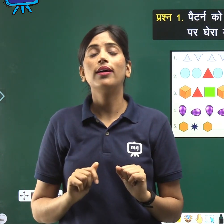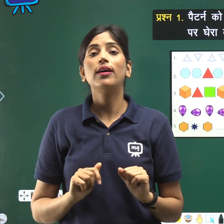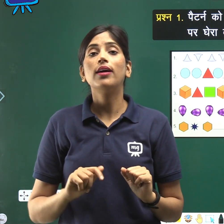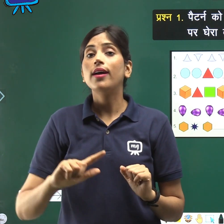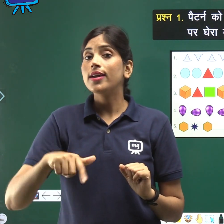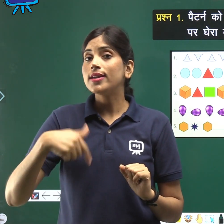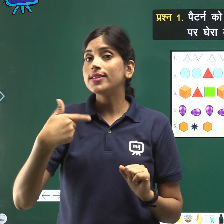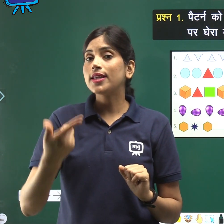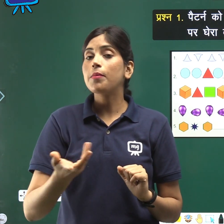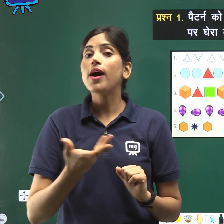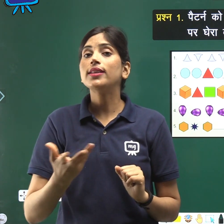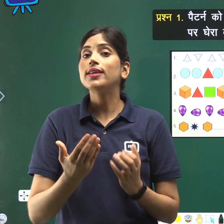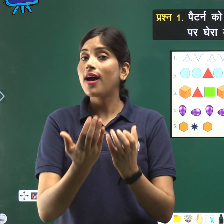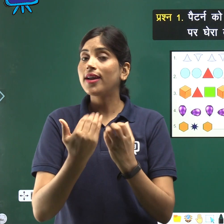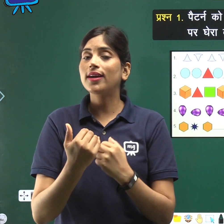इसके बाद क्या आएगा?